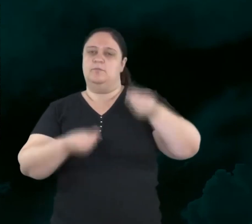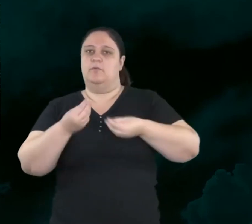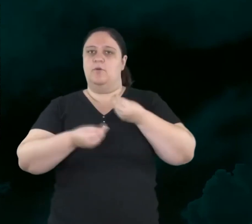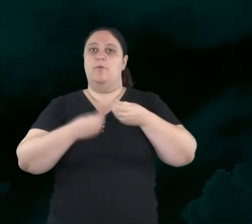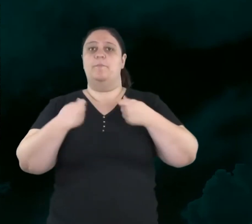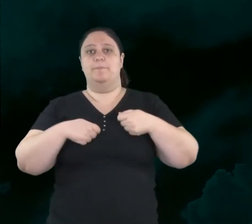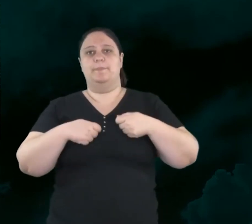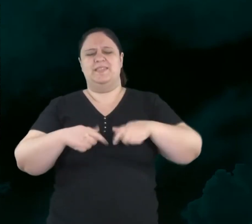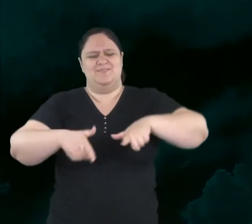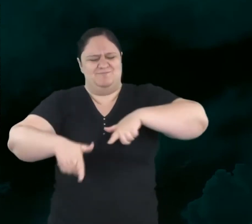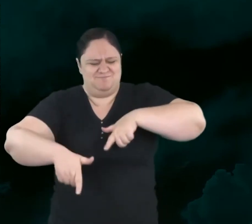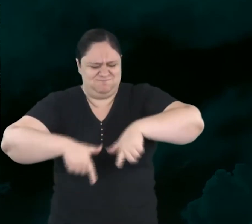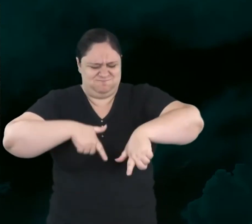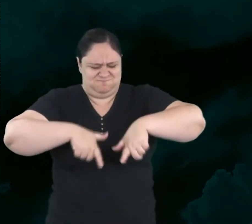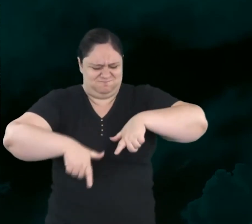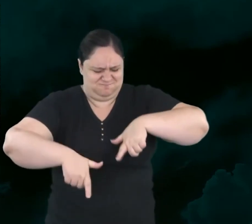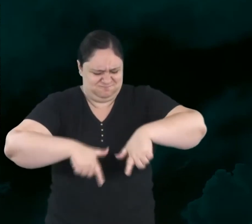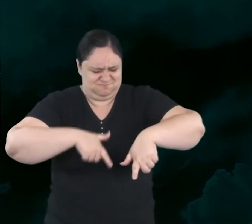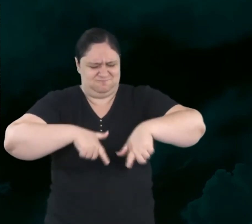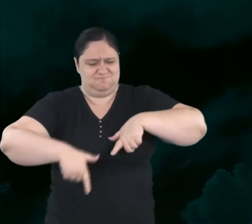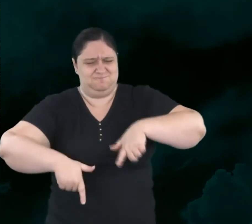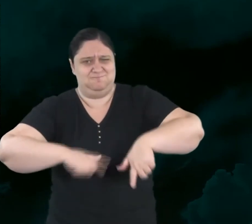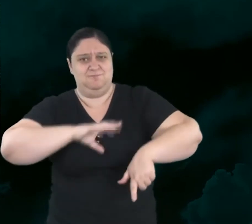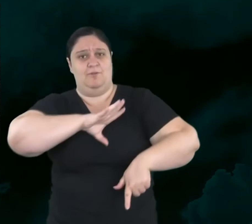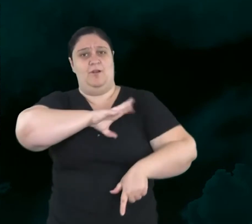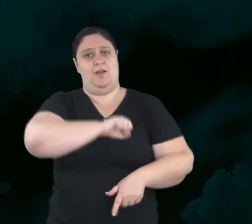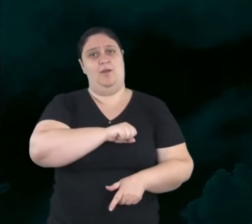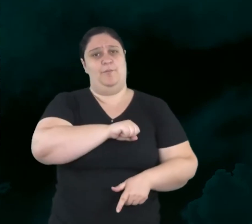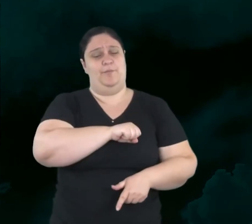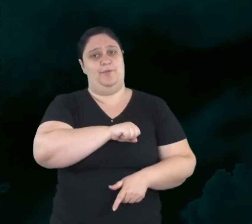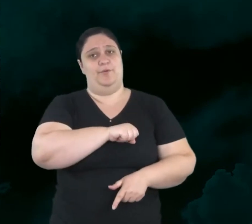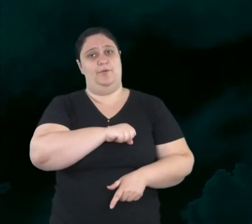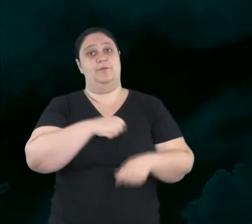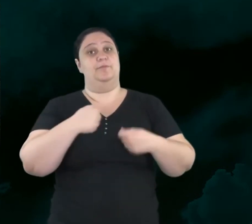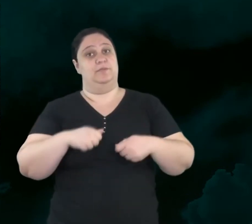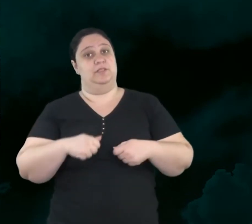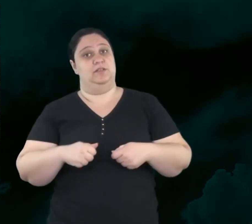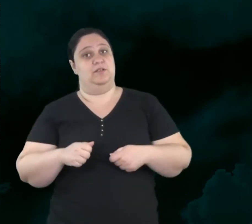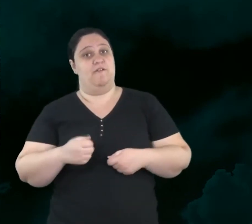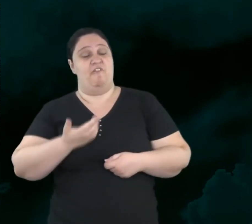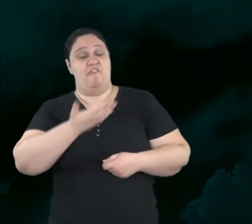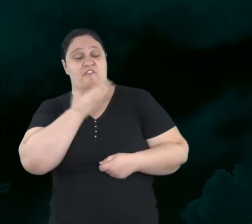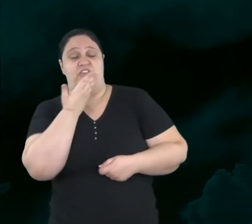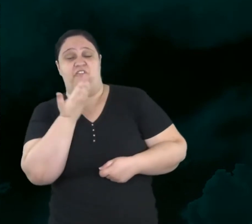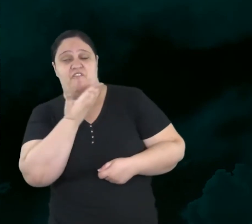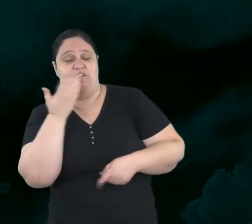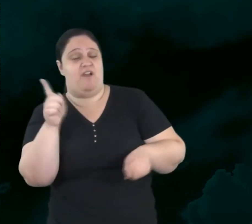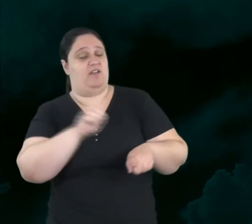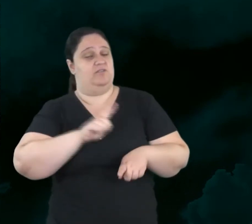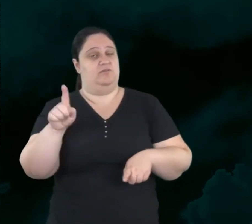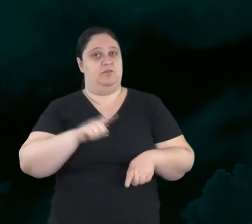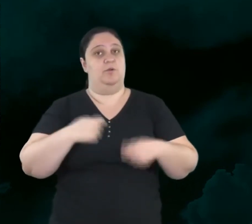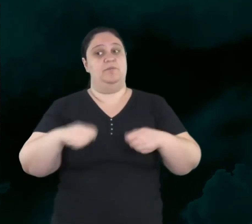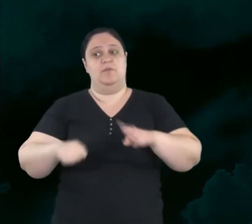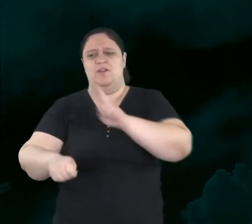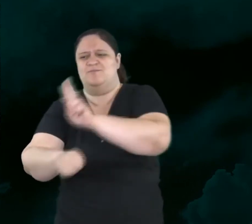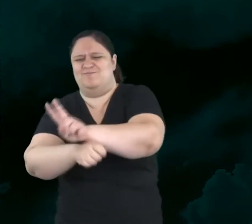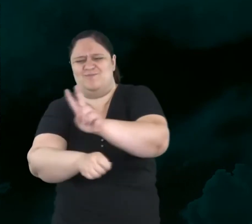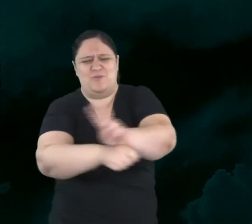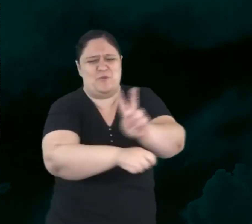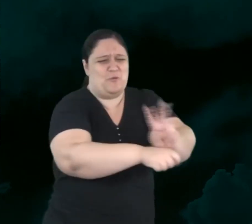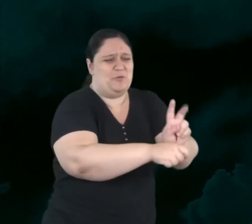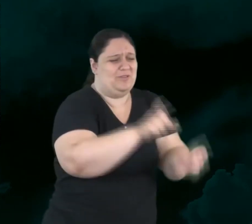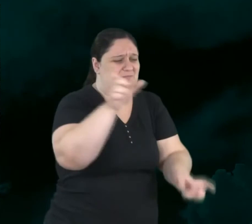de amor. Você precisa passar por muito trabalho, por amor a outras pessoas, por amor à igreja, por amor aos